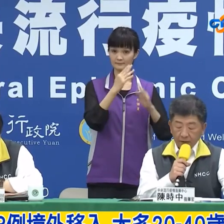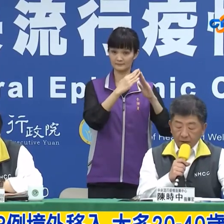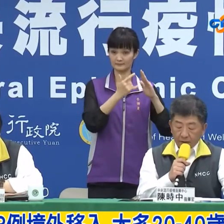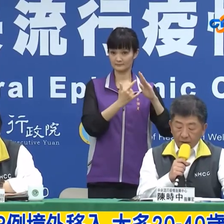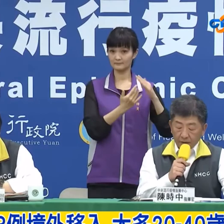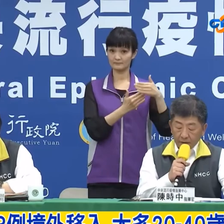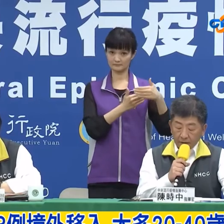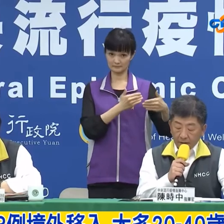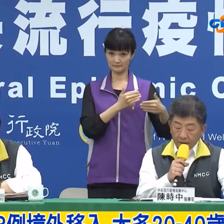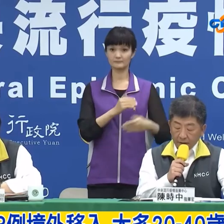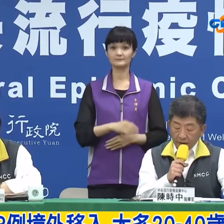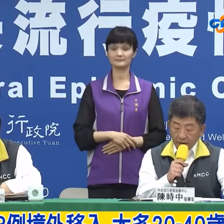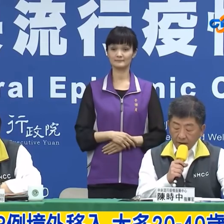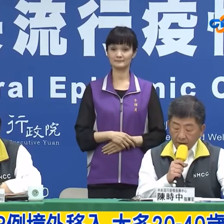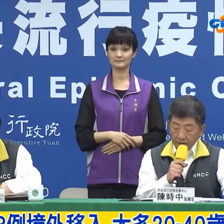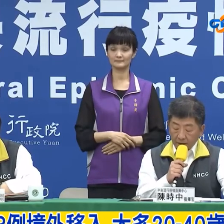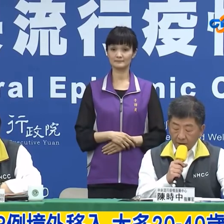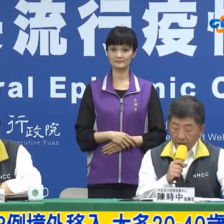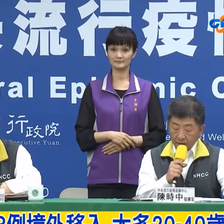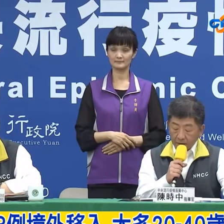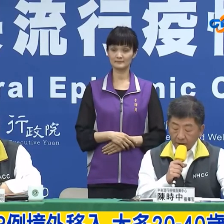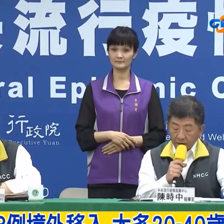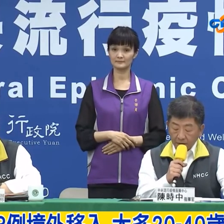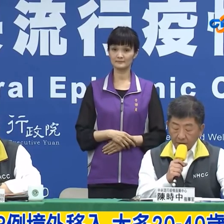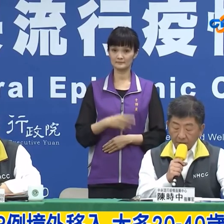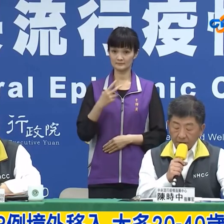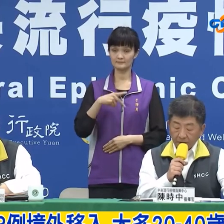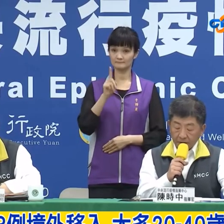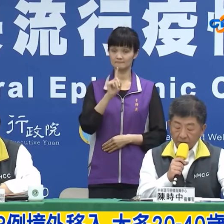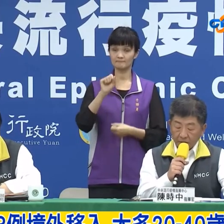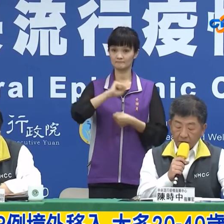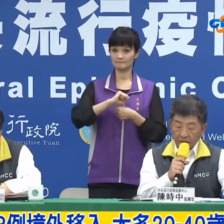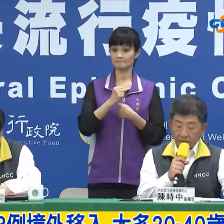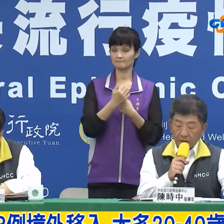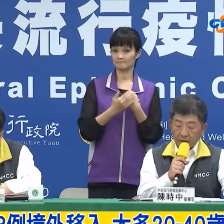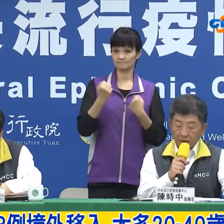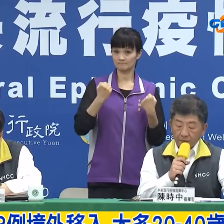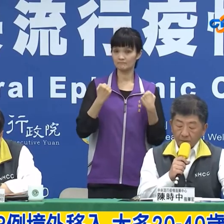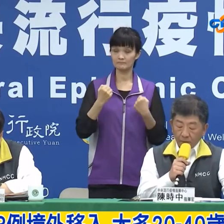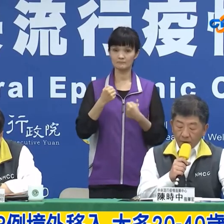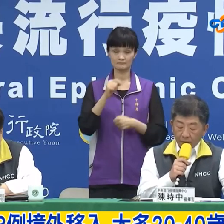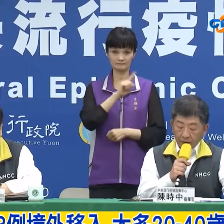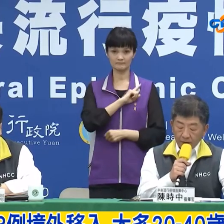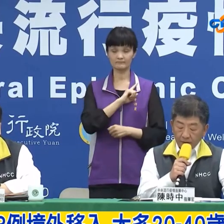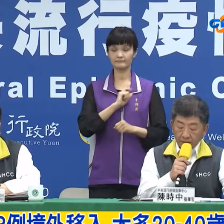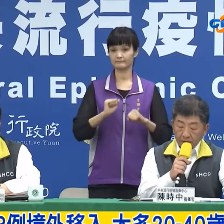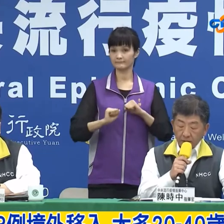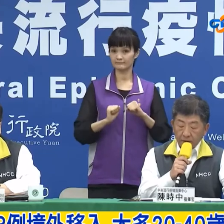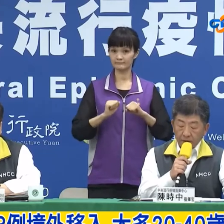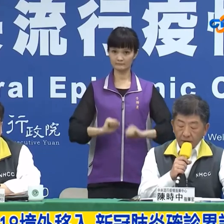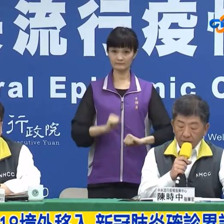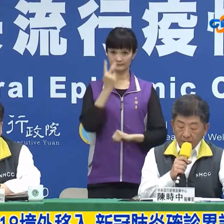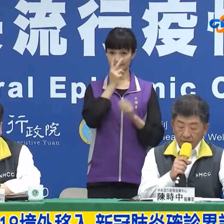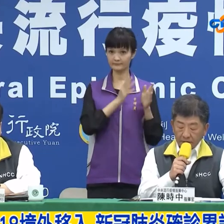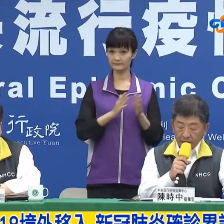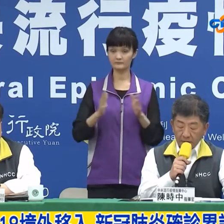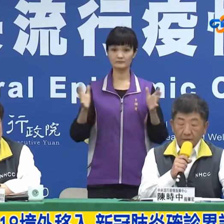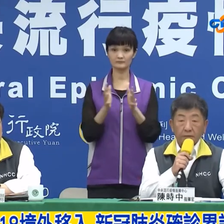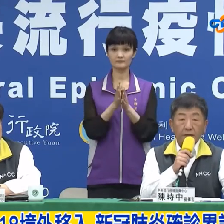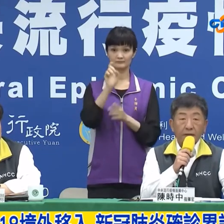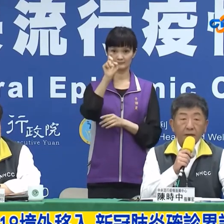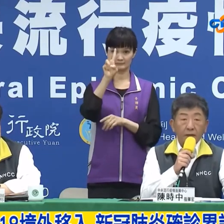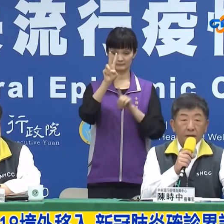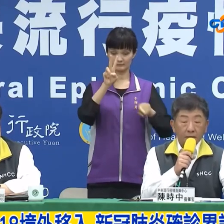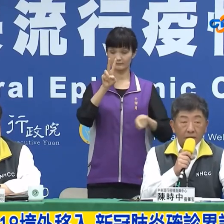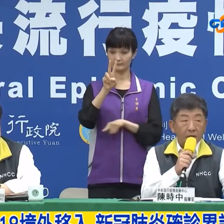离。啊，所以大概那一个是强化的哈，加强版的自主健康管理，所以这12位哈，基本上